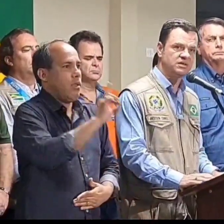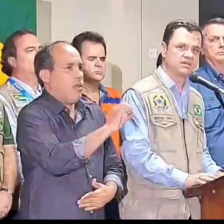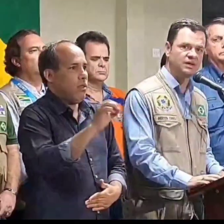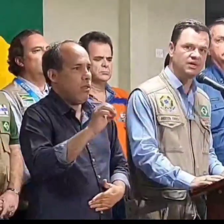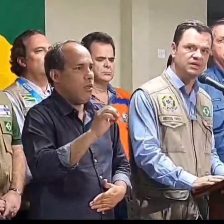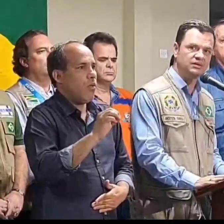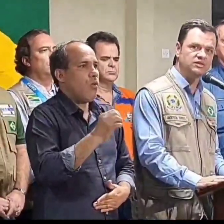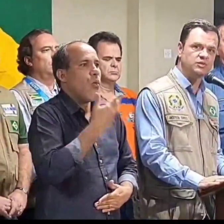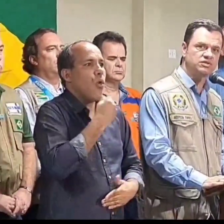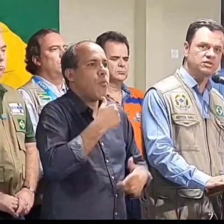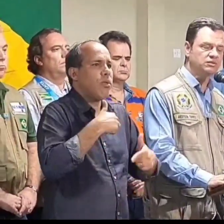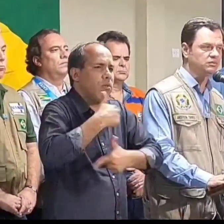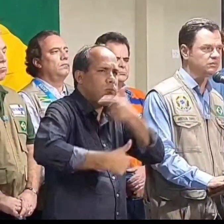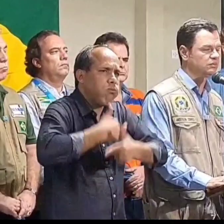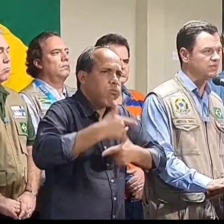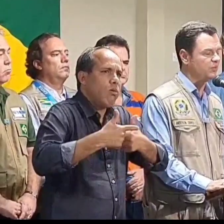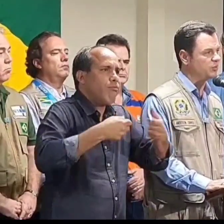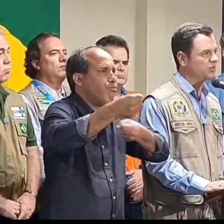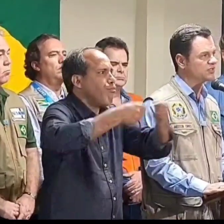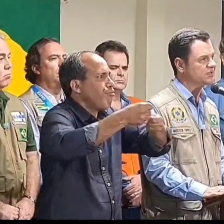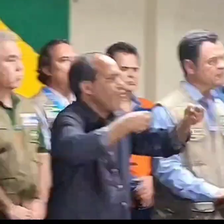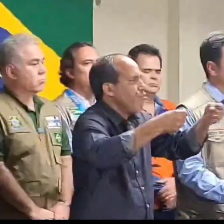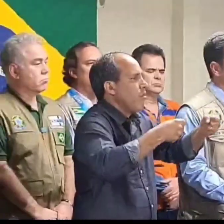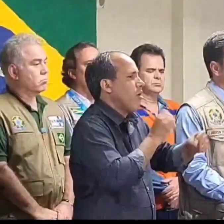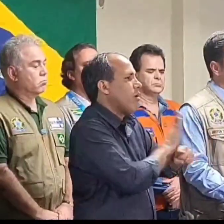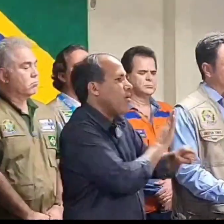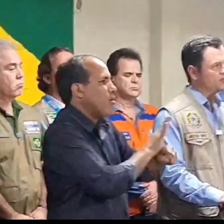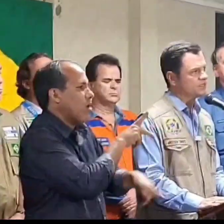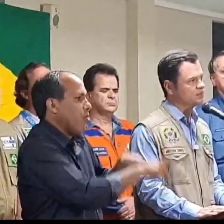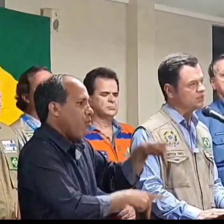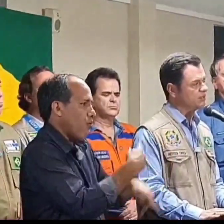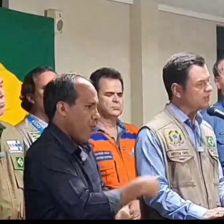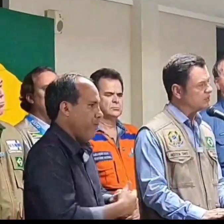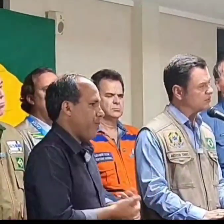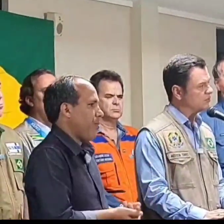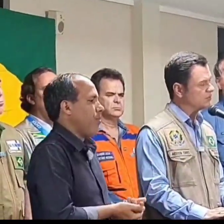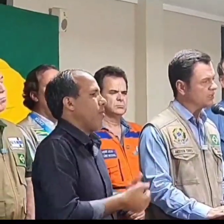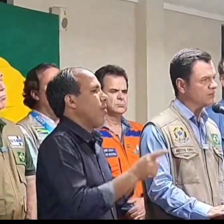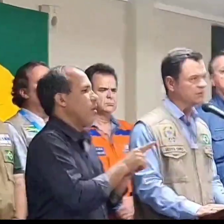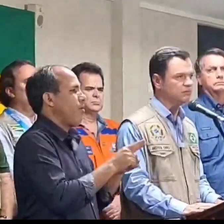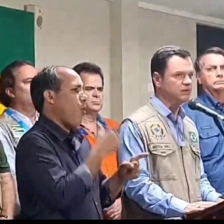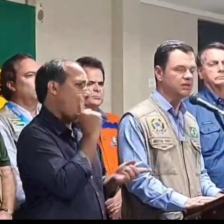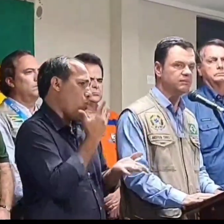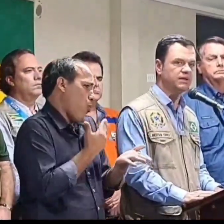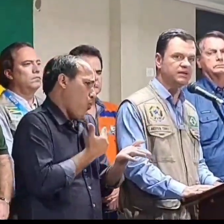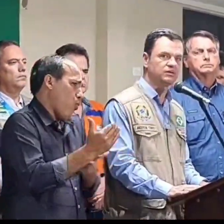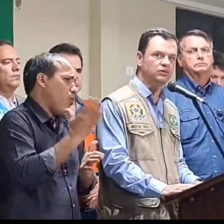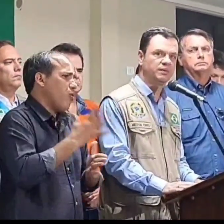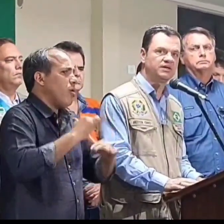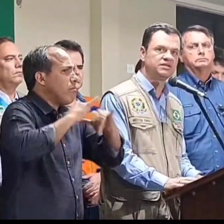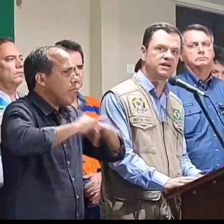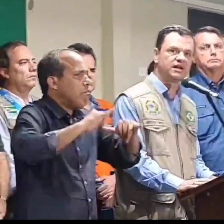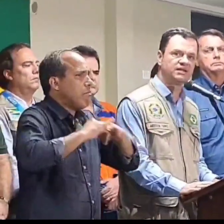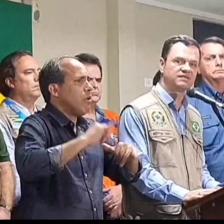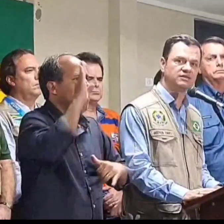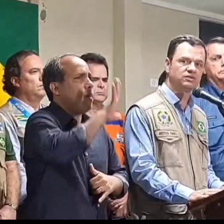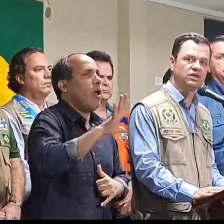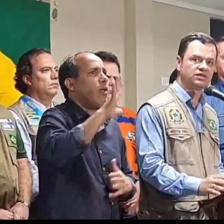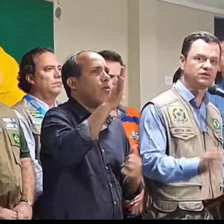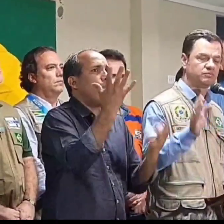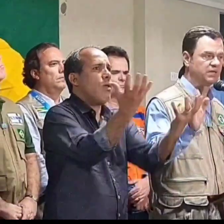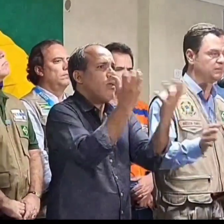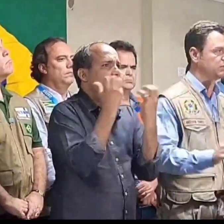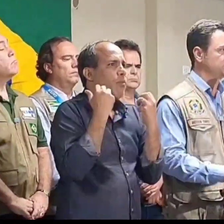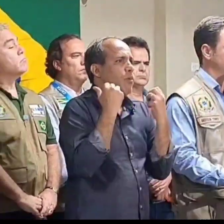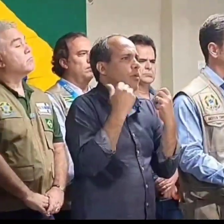homens trabalhando à disposição da população. Começamos também ontem uma campanha em todo o país de arrecadação